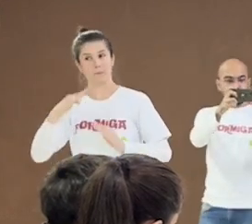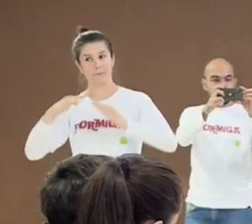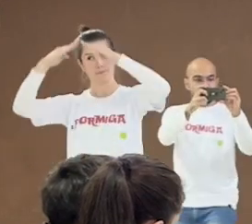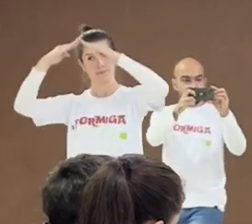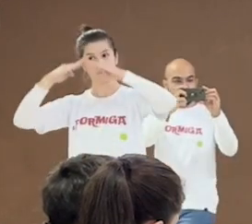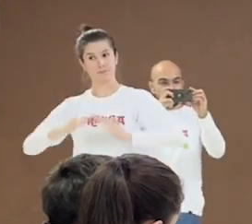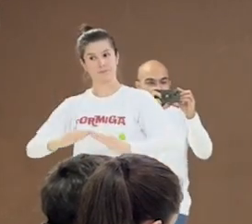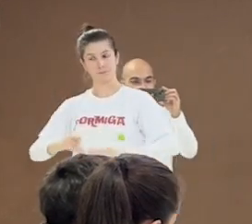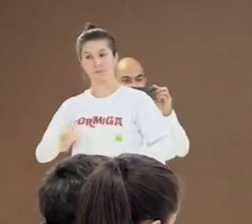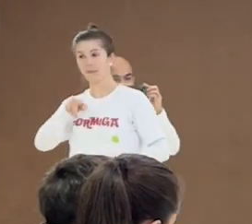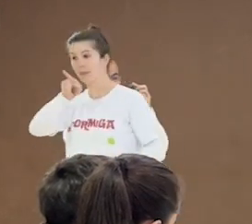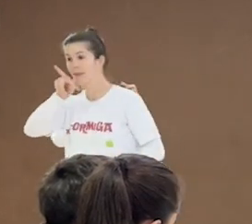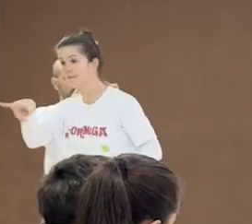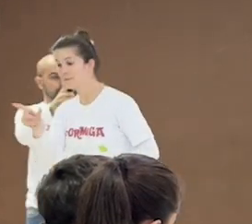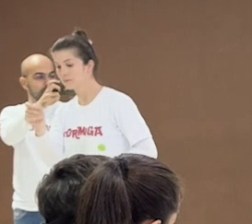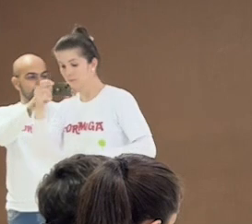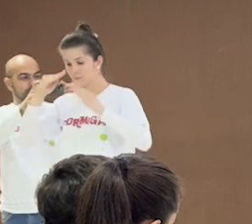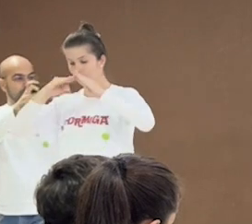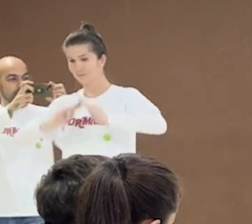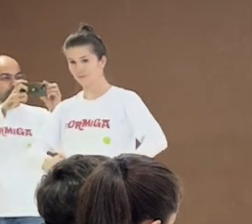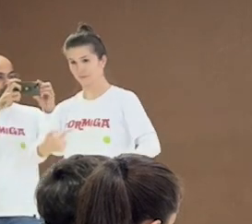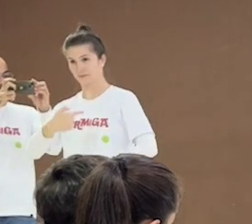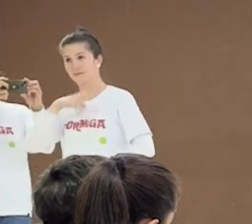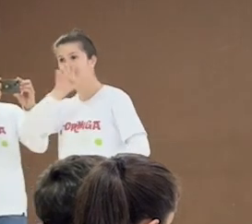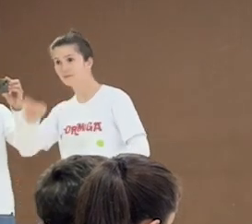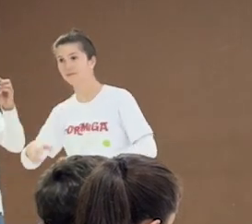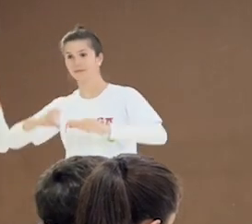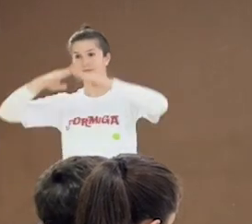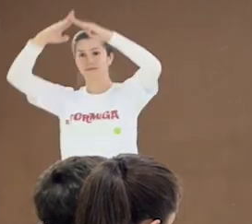baixos. Você fica embaixo e eu em cima.